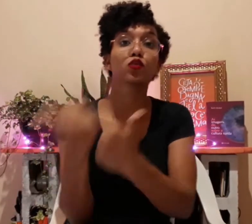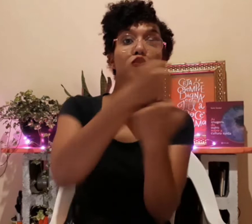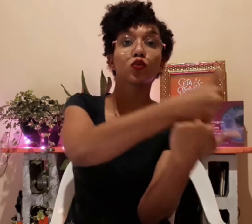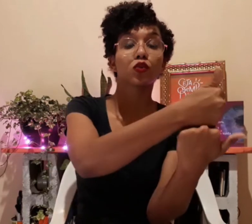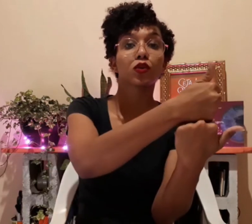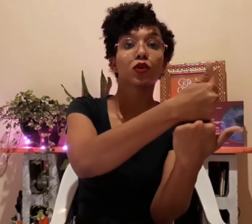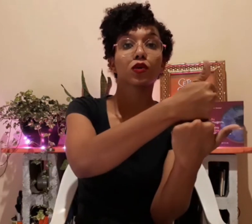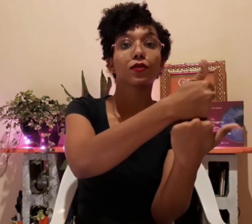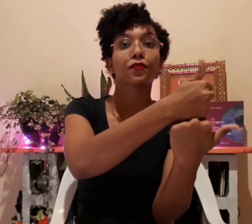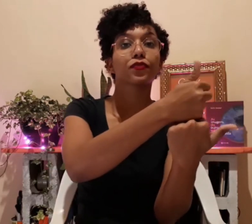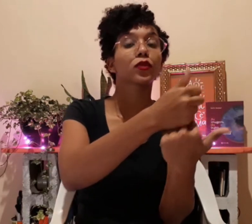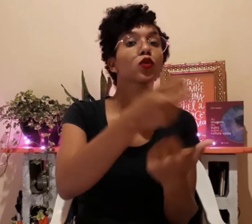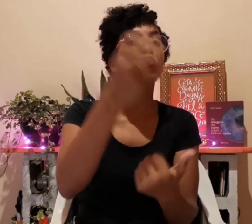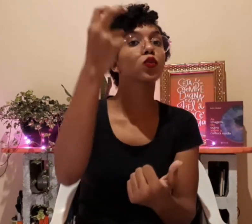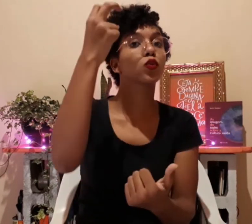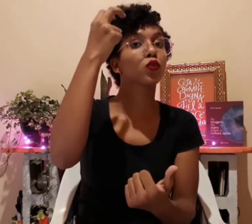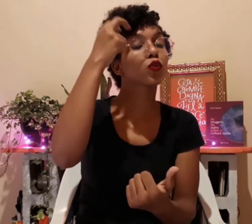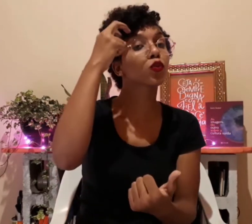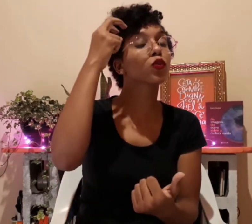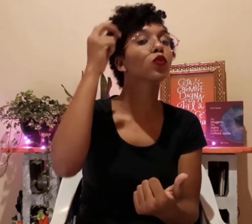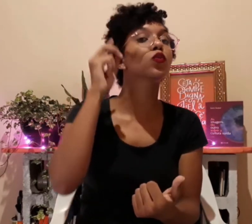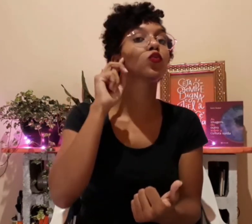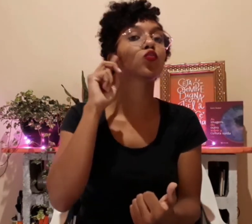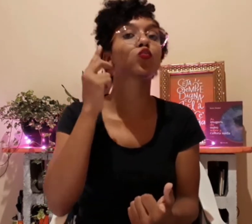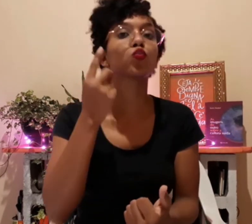cultura ouvinte para a cultura surda, fazer uma substituição de